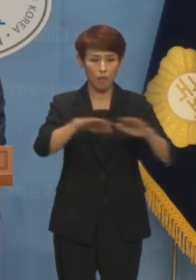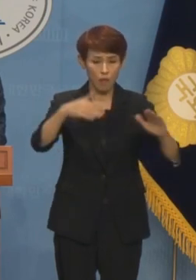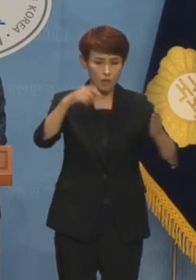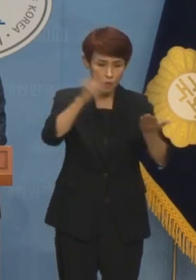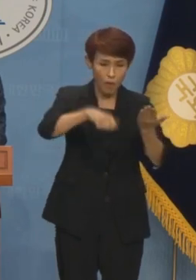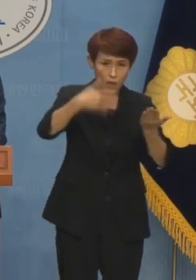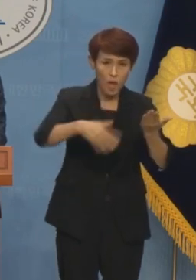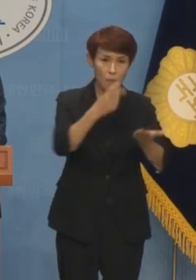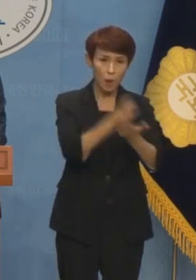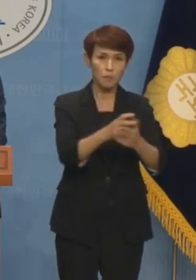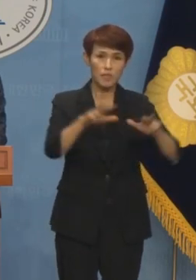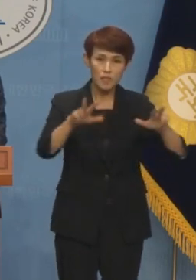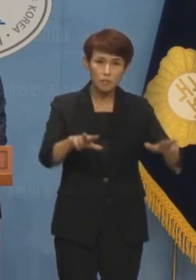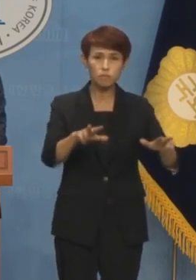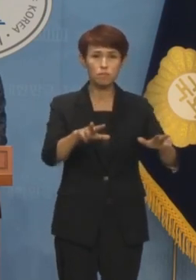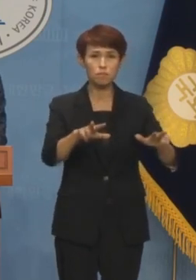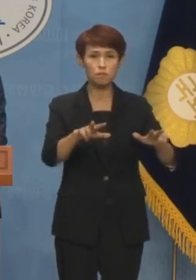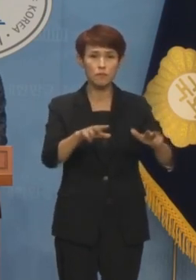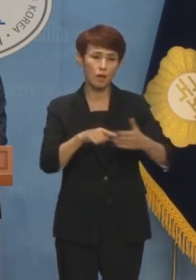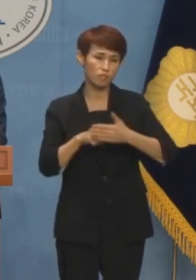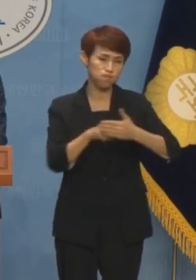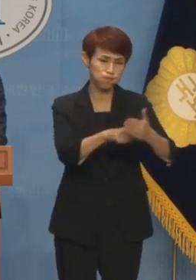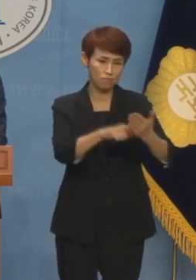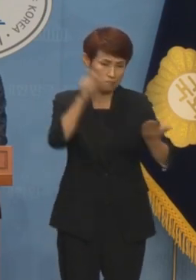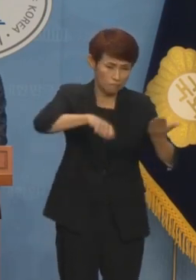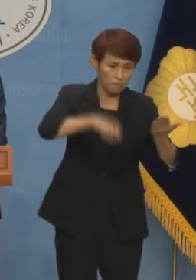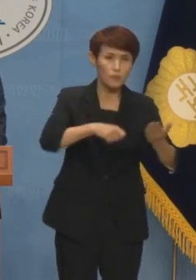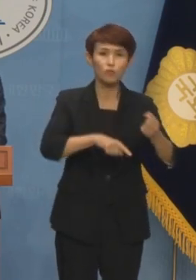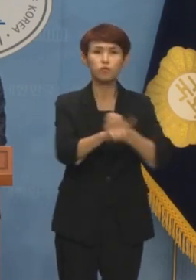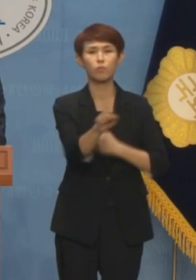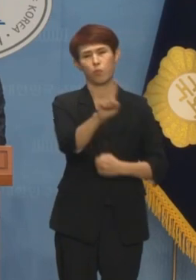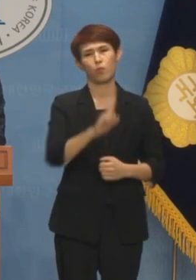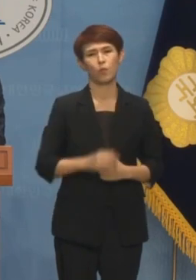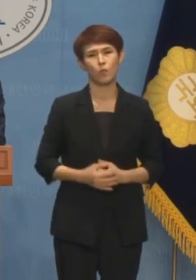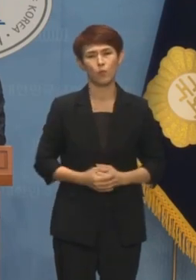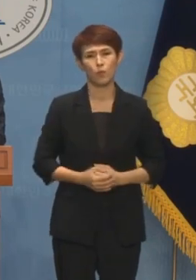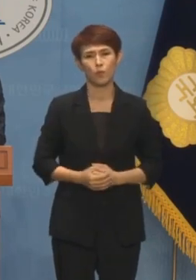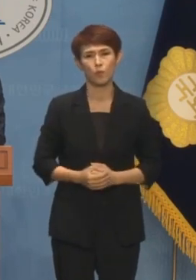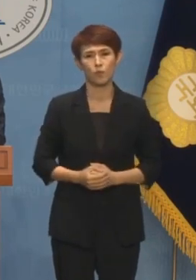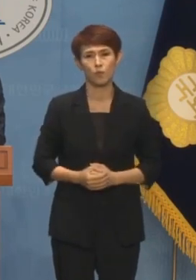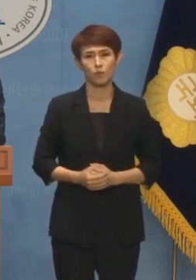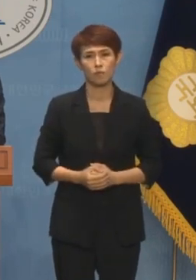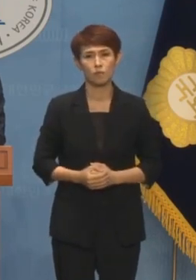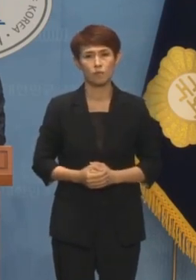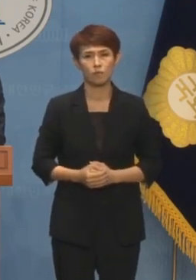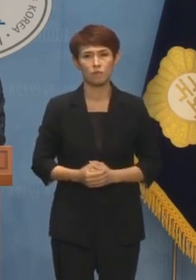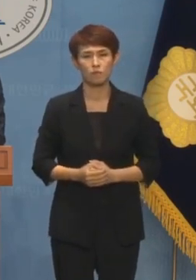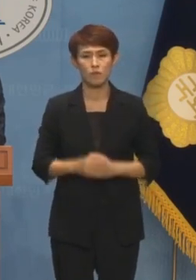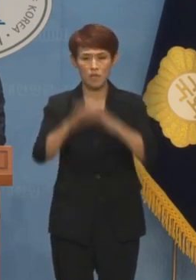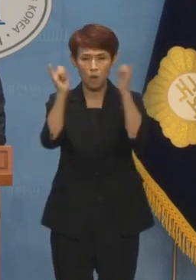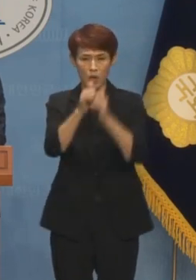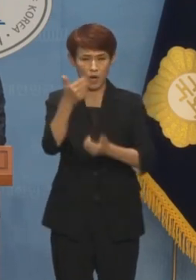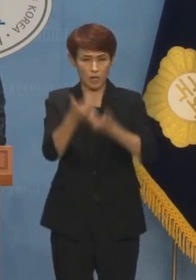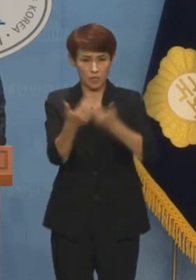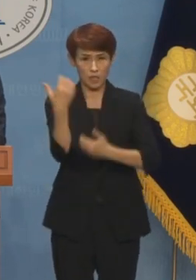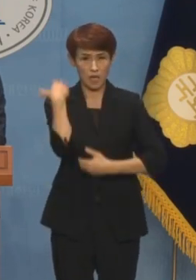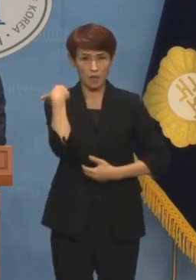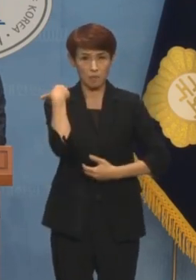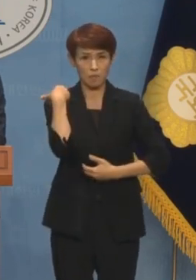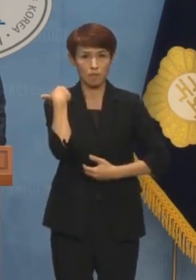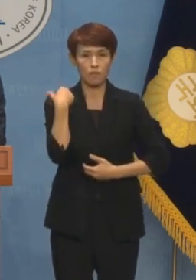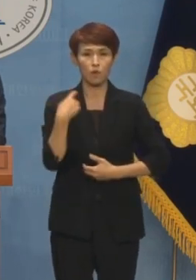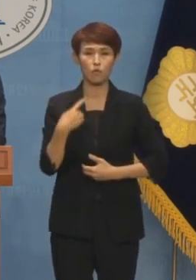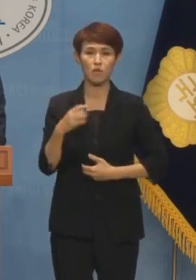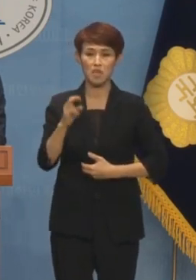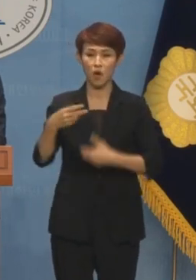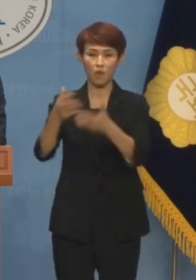법안들을 지금에서야 강행하는 의도가 무엇입니까? 사회적 갈등 책임을 집권